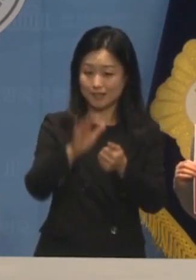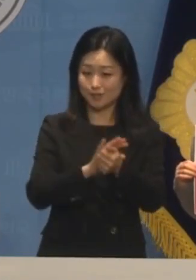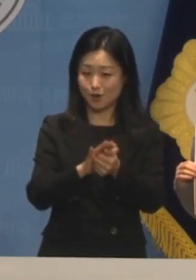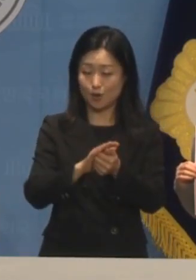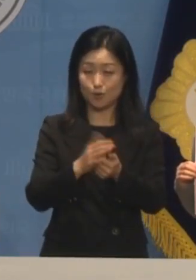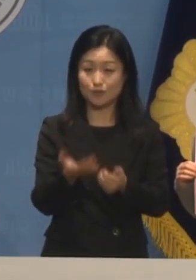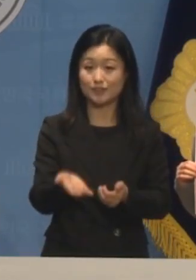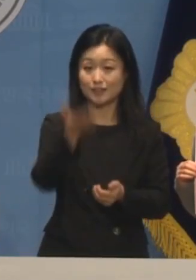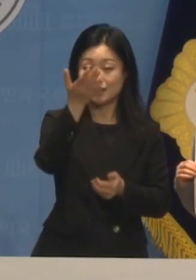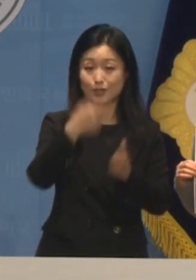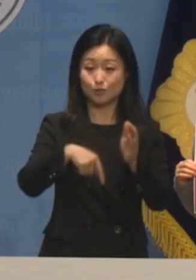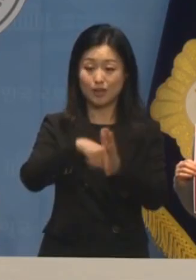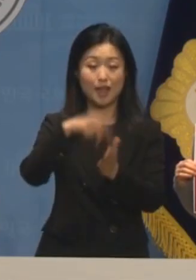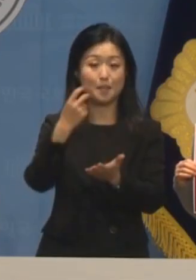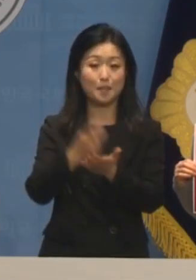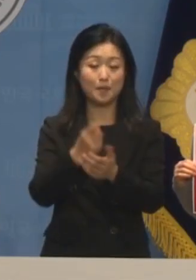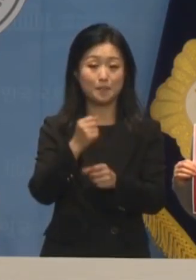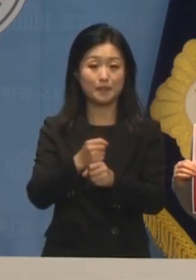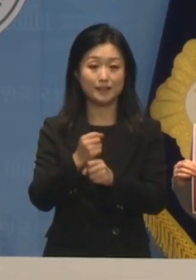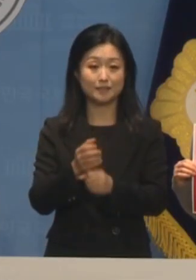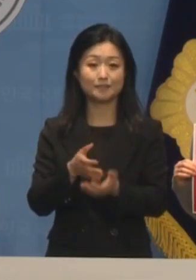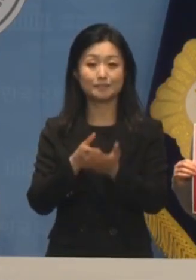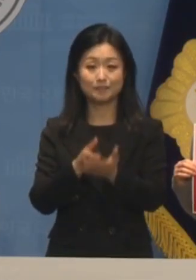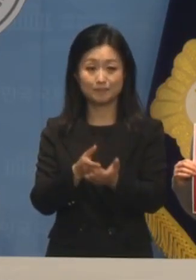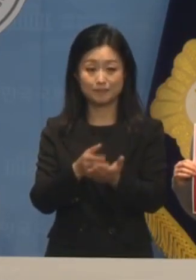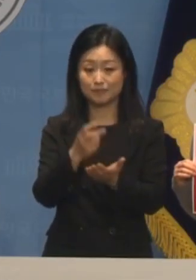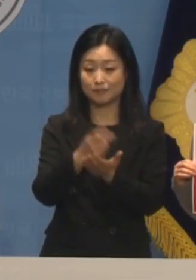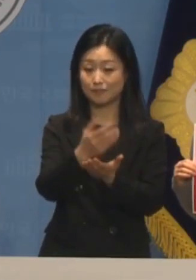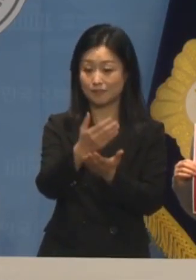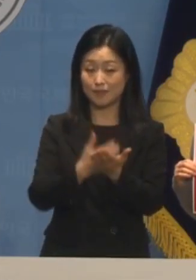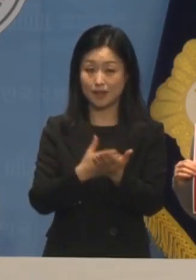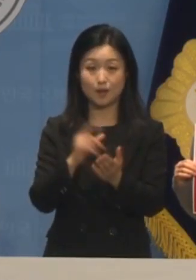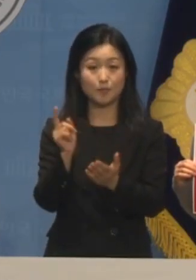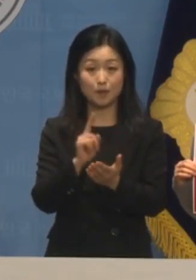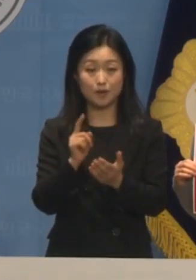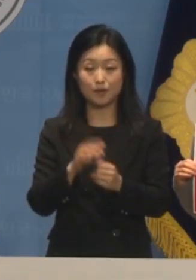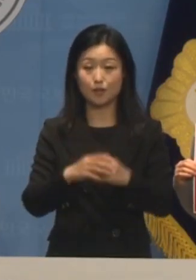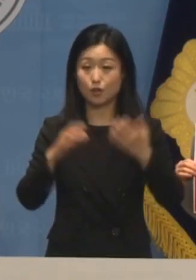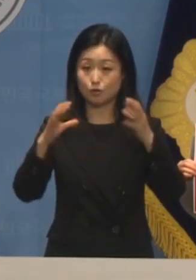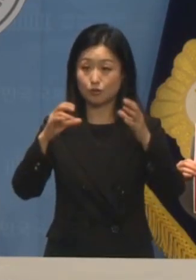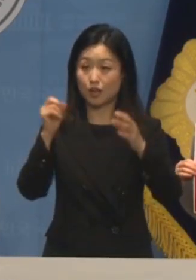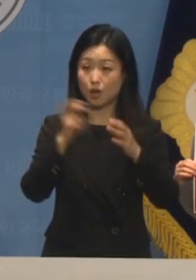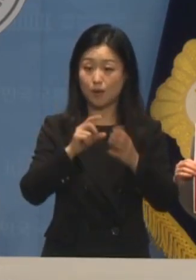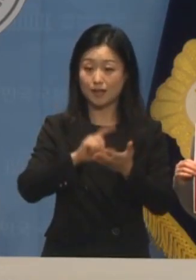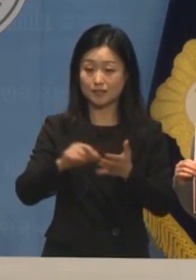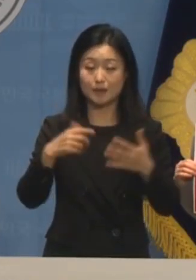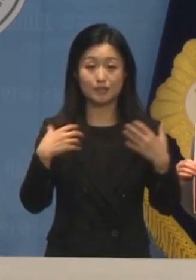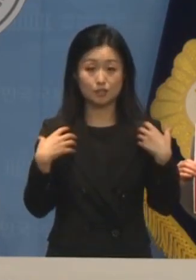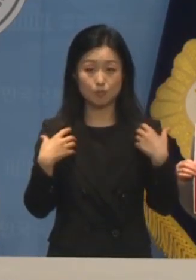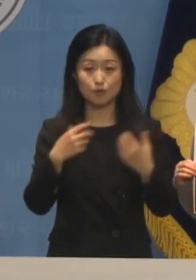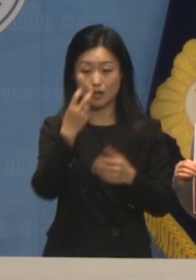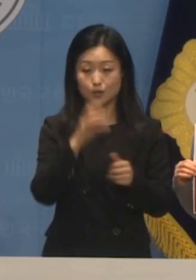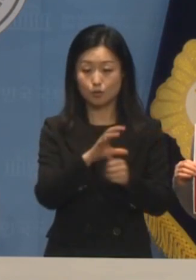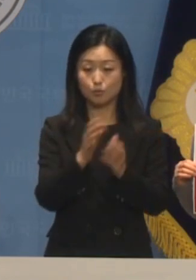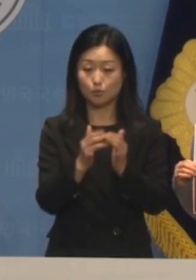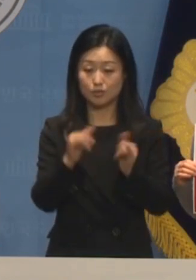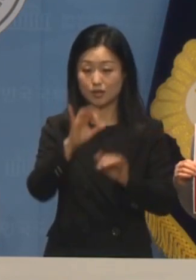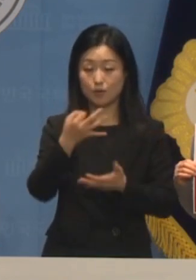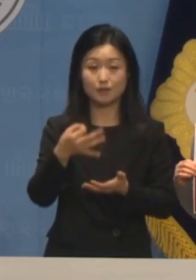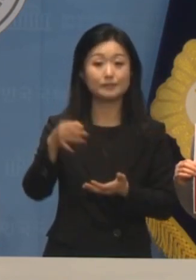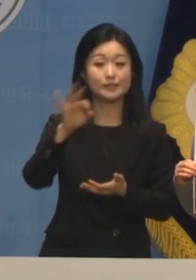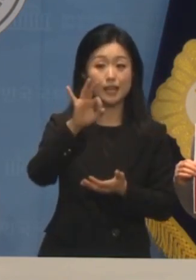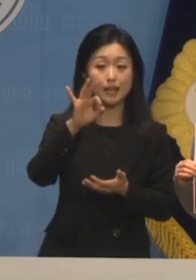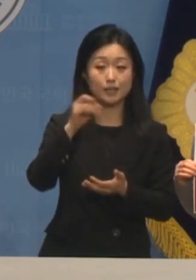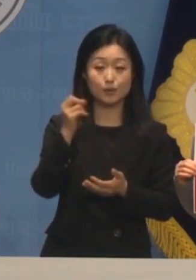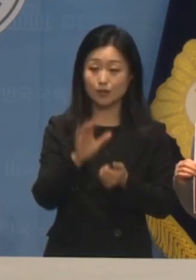권리 보장법을 발의합니다. 법안의 주요 내용은 국가와 지자체 등이 돌봄 노동자 처우 개선,